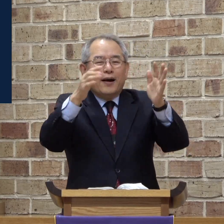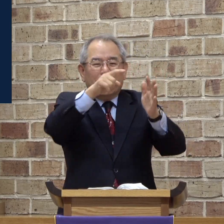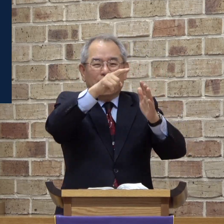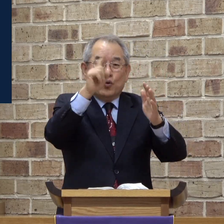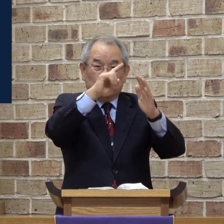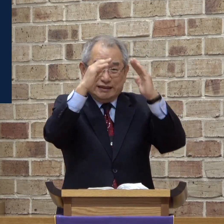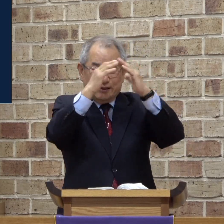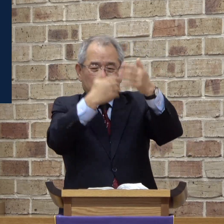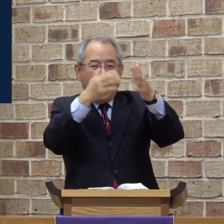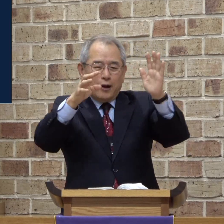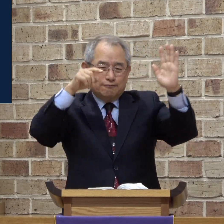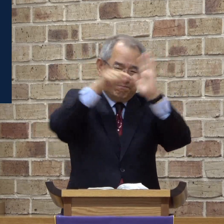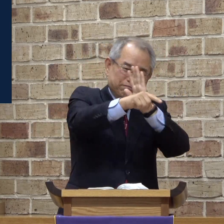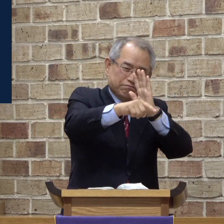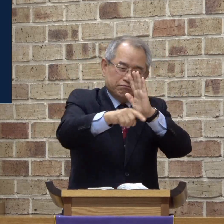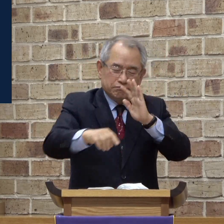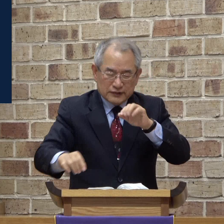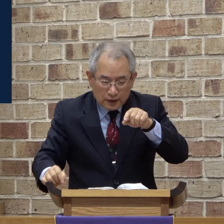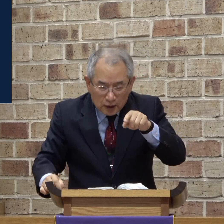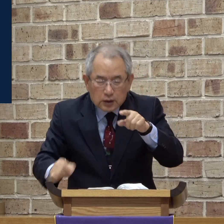아낌없이 독생자를 우리에게 주셨습니다.